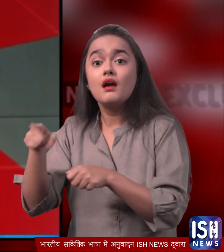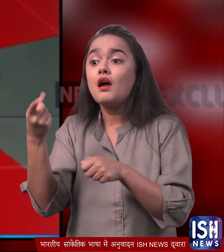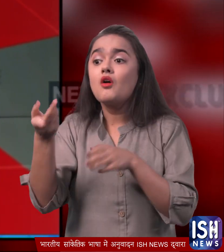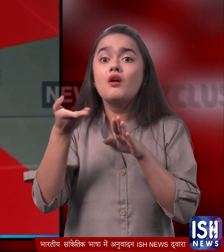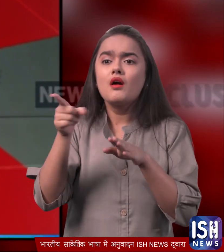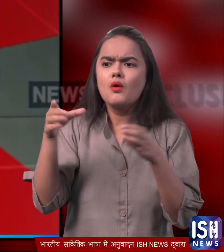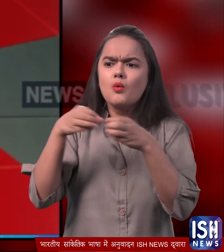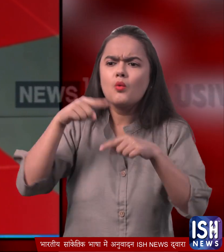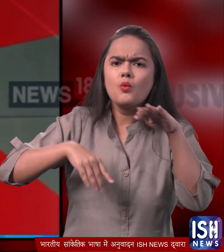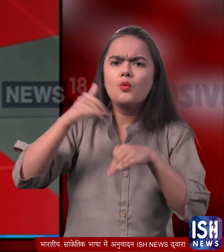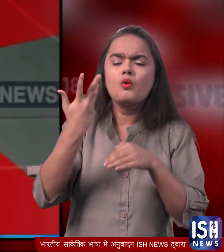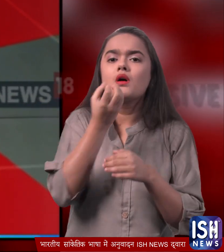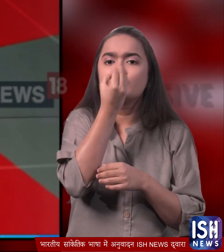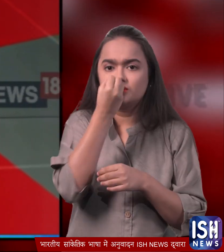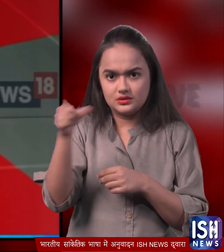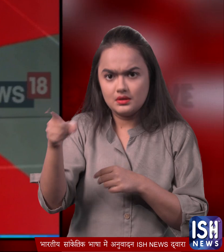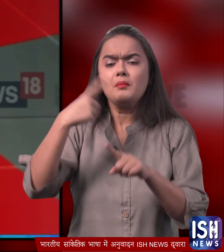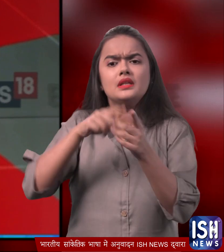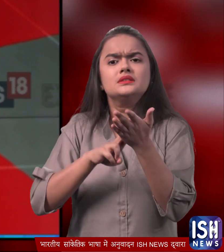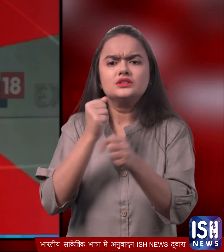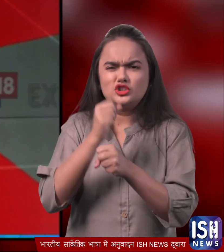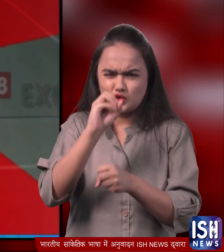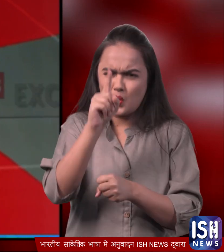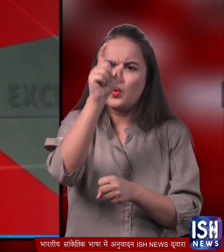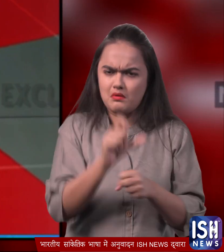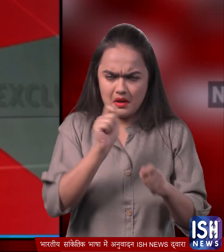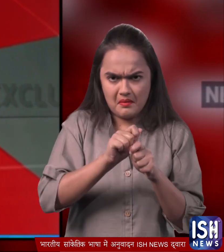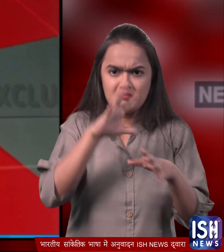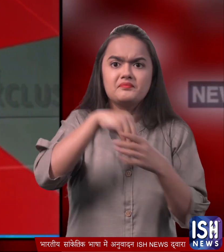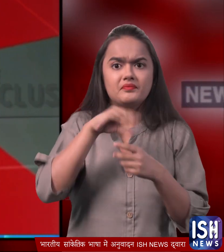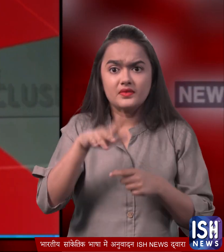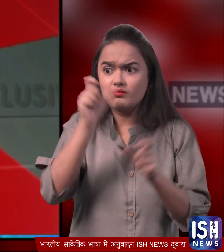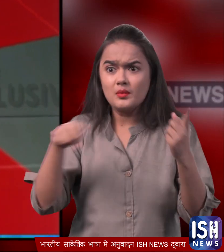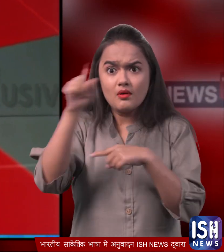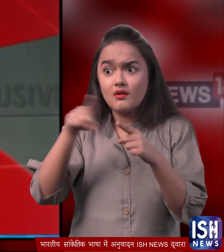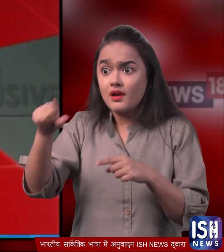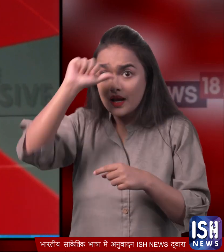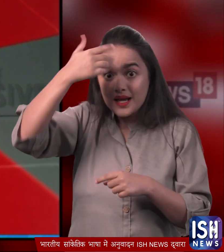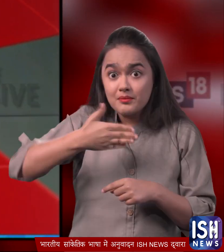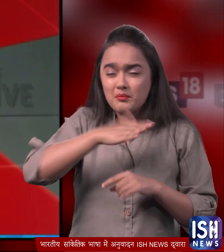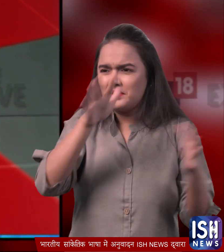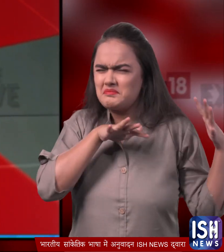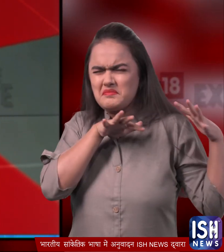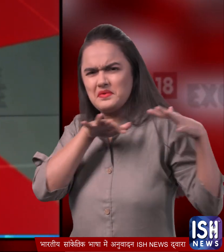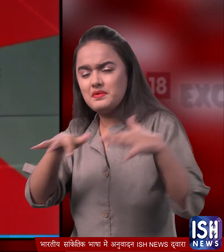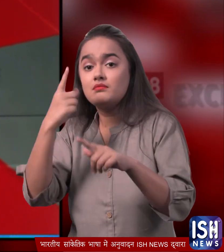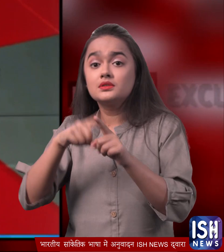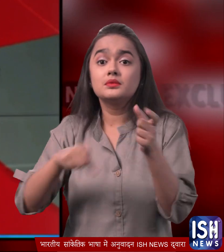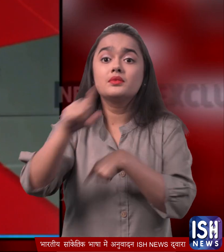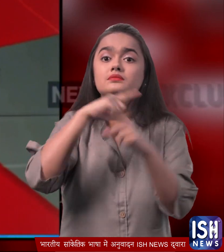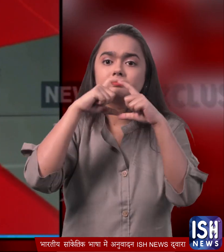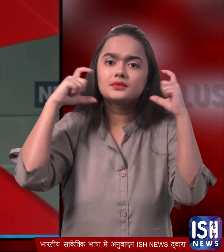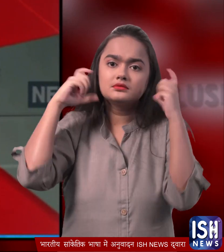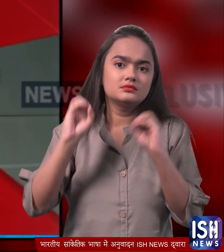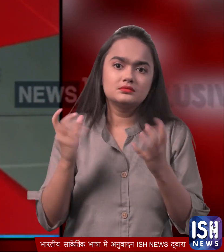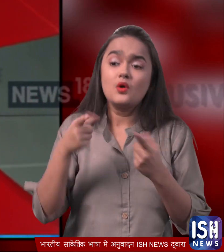वो बीजेपी से जुड़े बताए गए, जो एक एनजीओ के संस्थापक भी हैं, जिनके जन्मदिन के जश्न में बहुत से लोग भी जुटे थे और भीड़ में कई लोग बिना मास्क